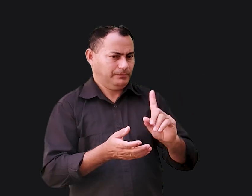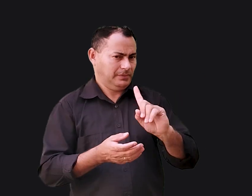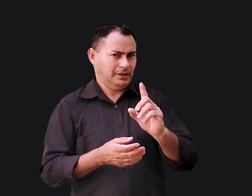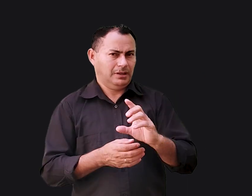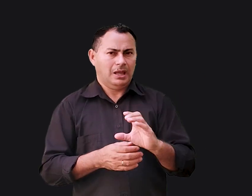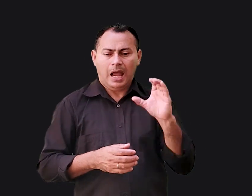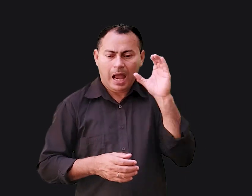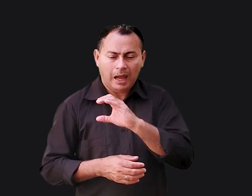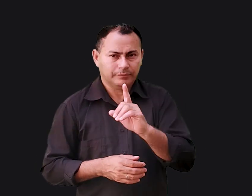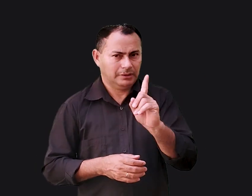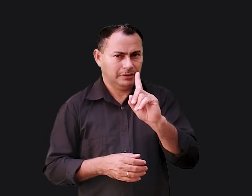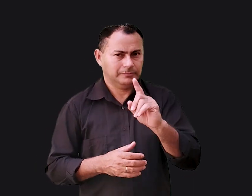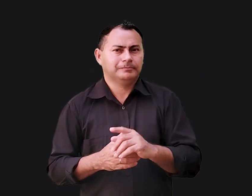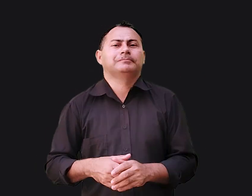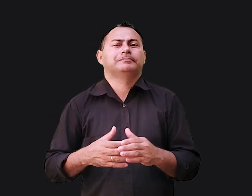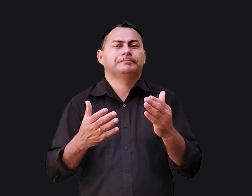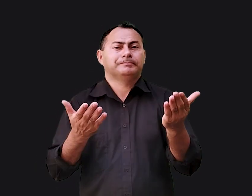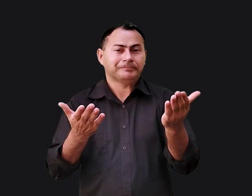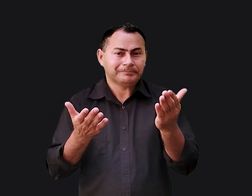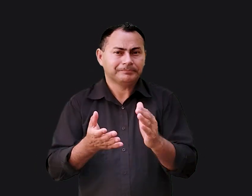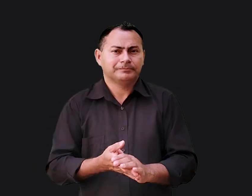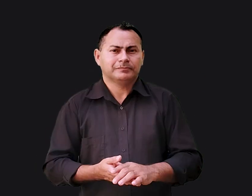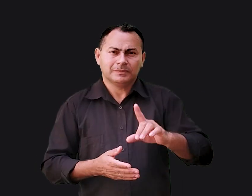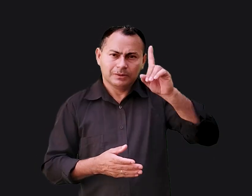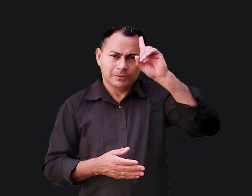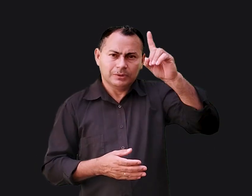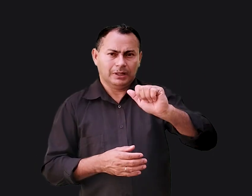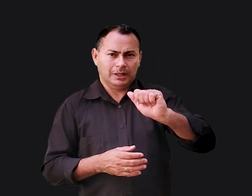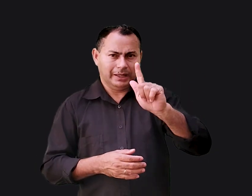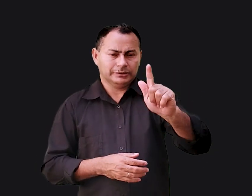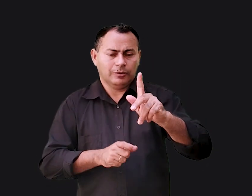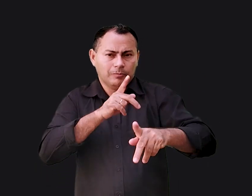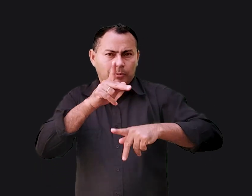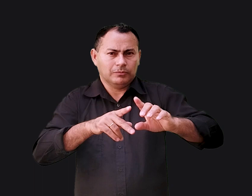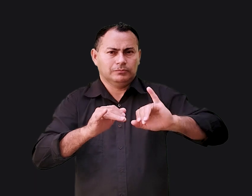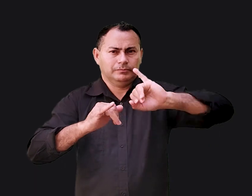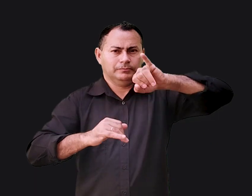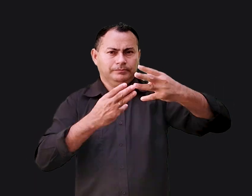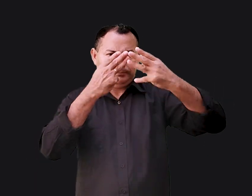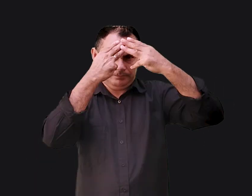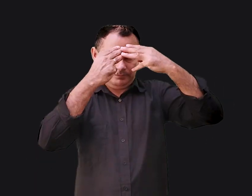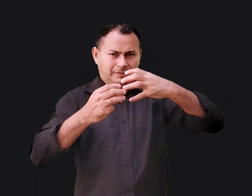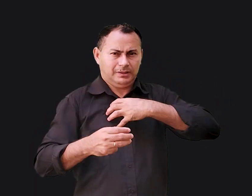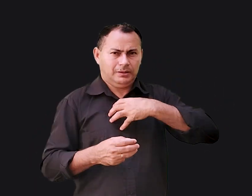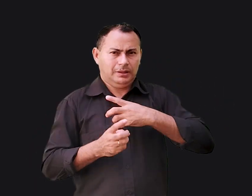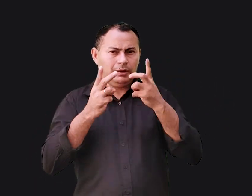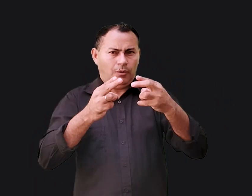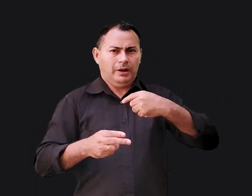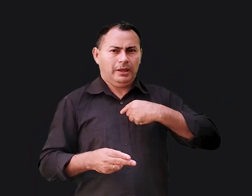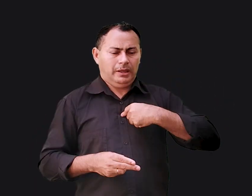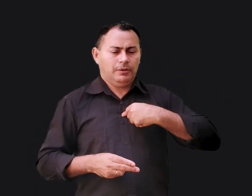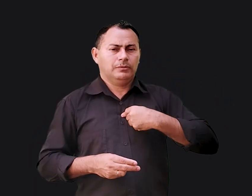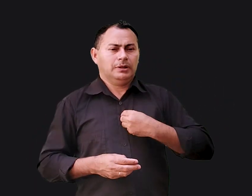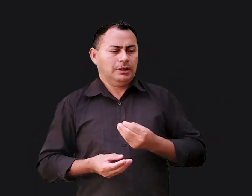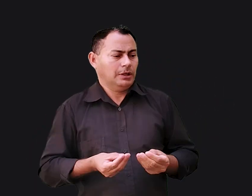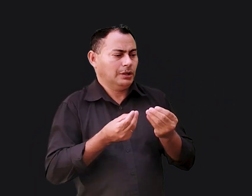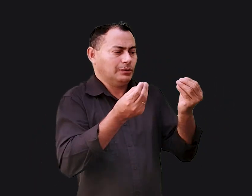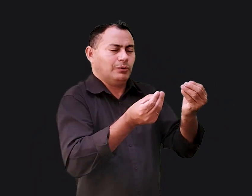assim tão instantâneo. Nos dias de Ageu, o povo de Judá estava se sentindo como eu no dia em que doei a